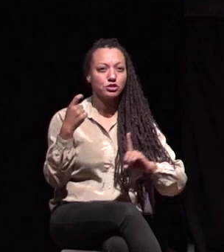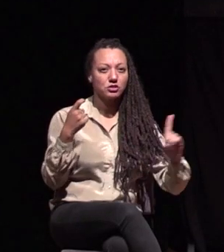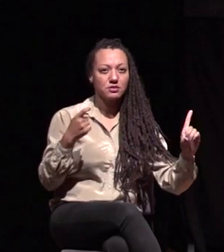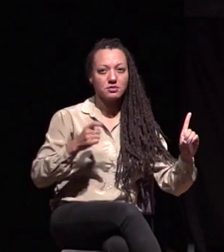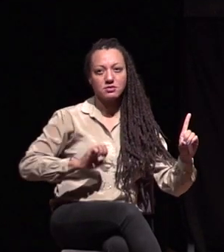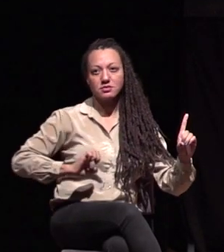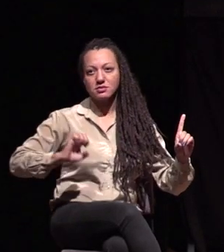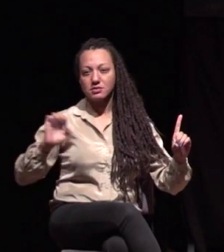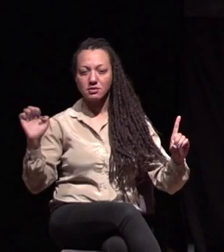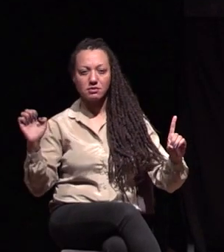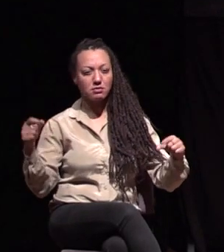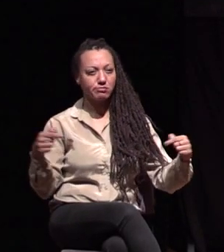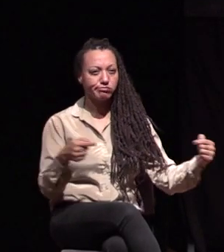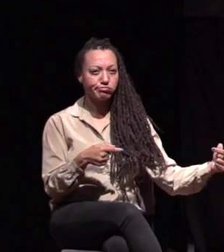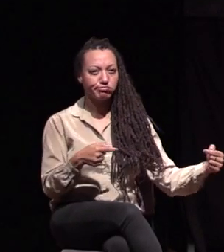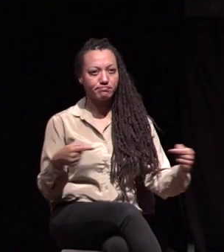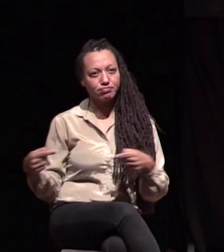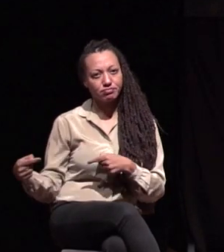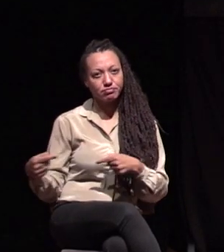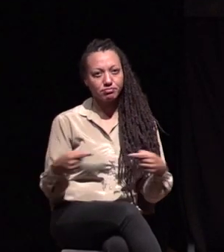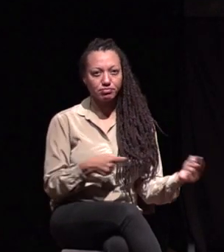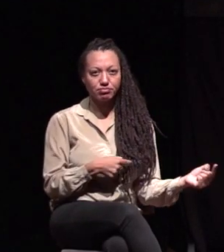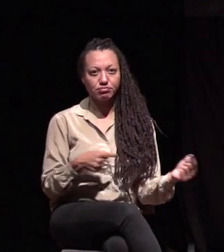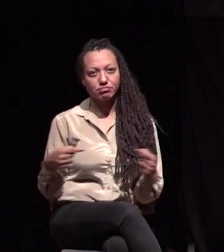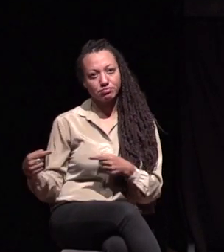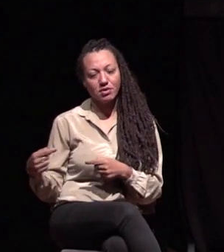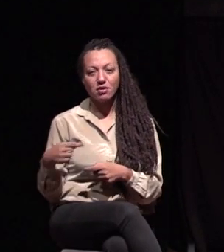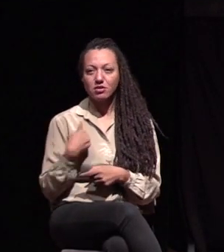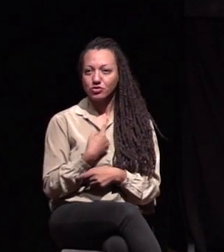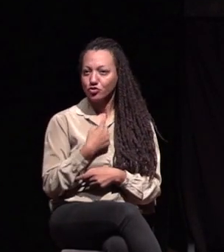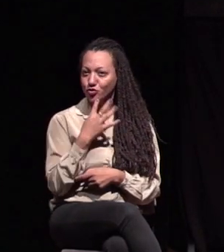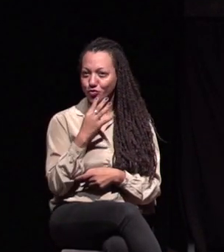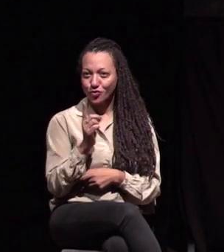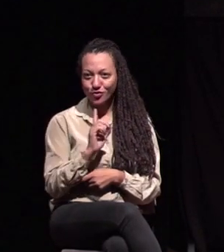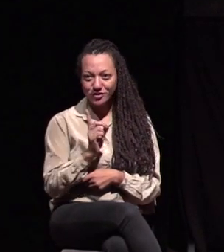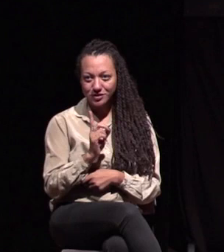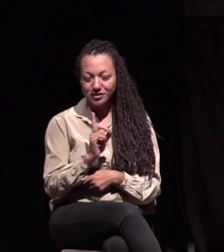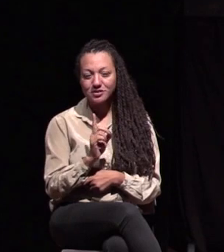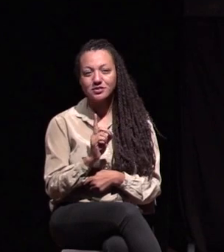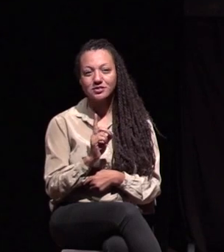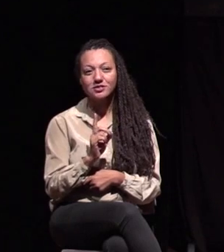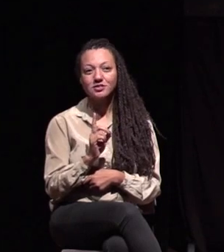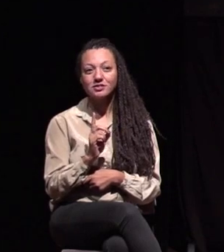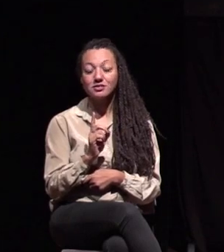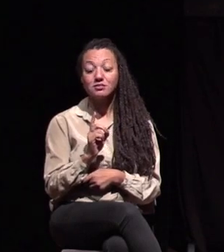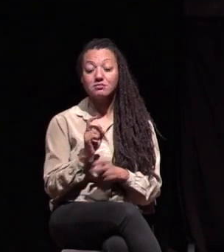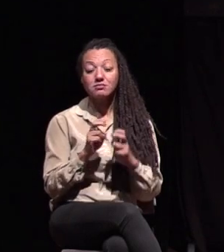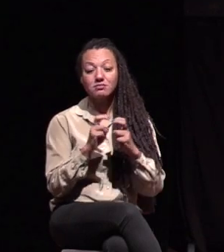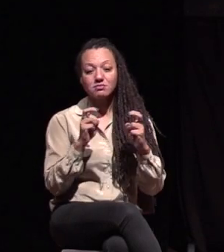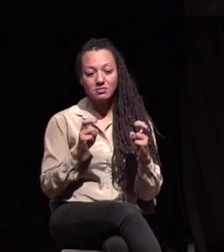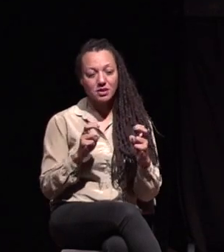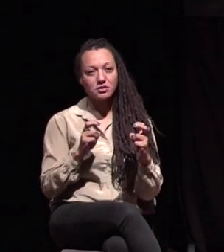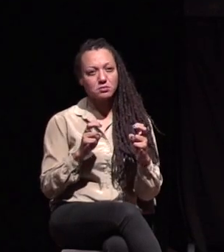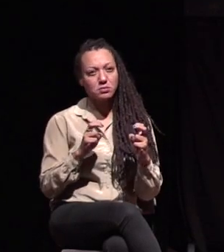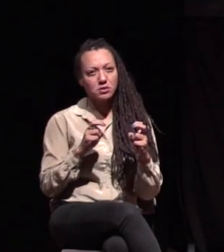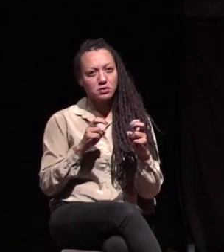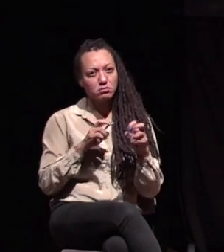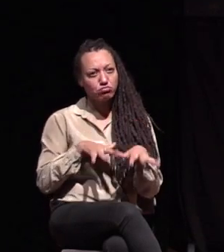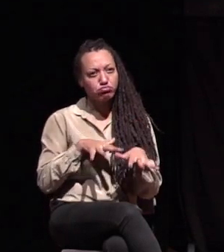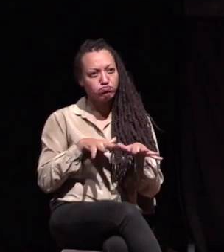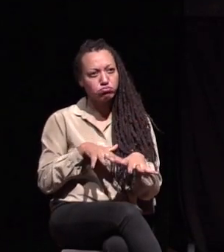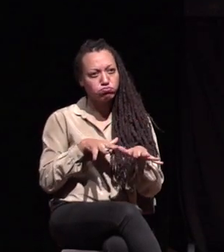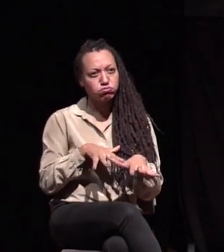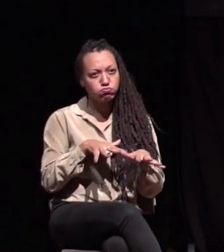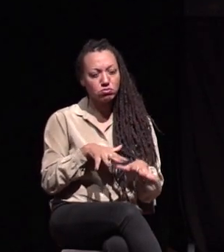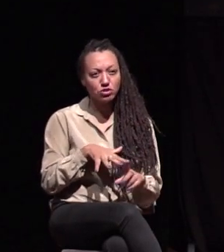esquerda. A gente não conhecia o MASP também como um lugar de manifestações à direita